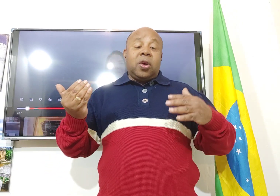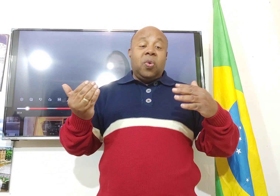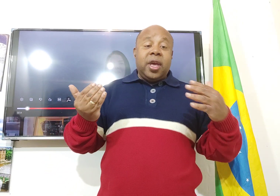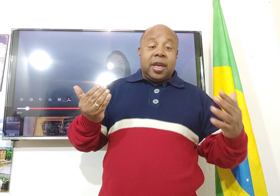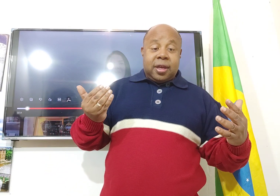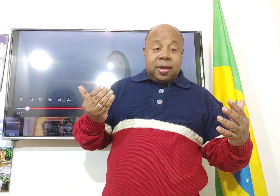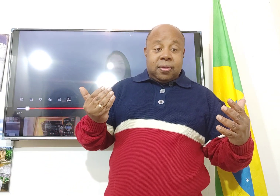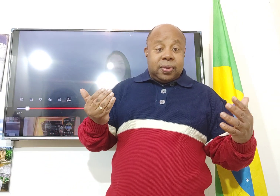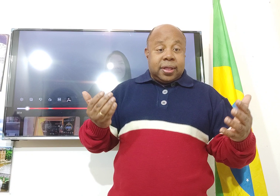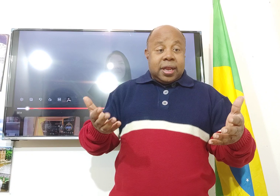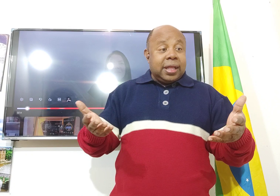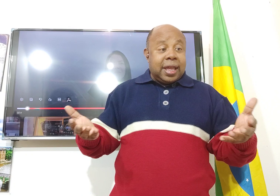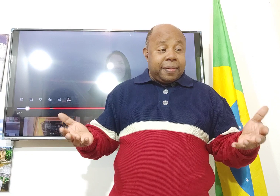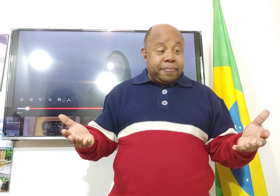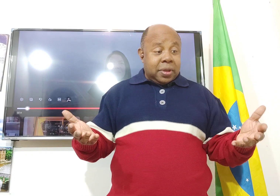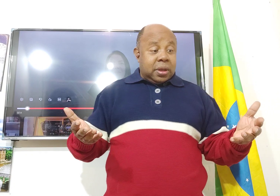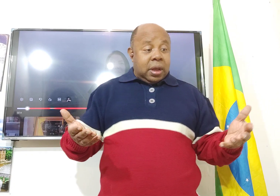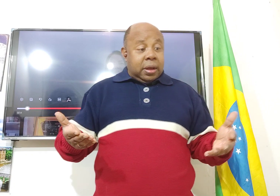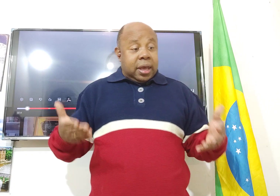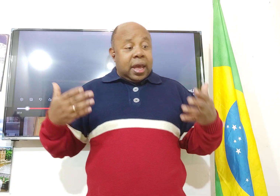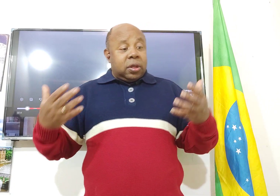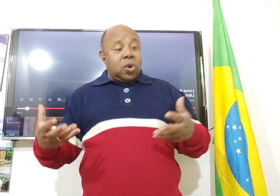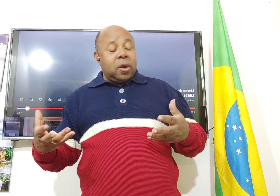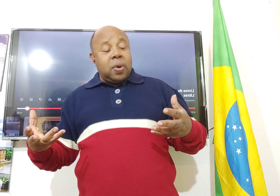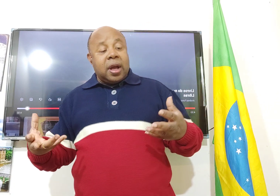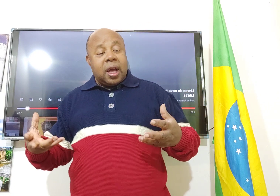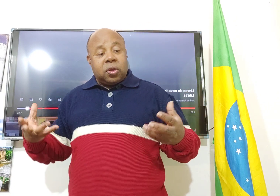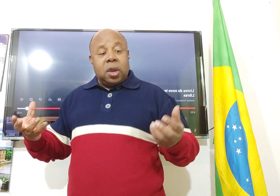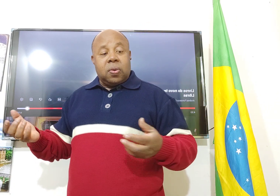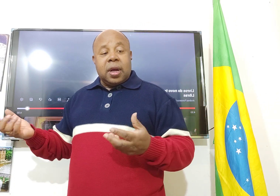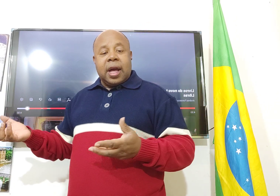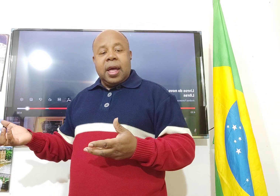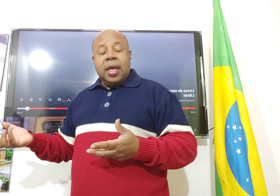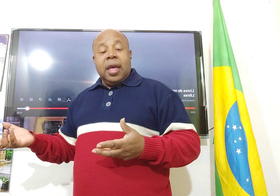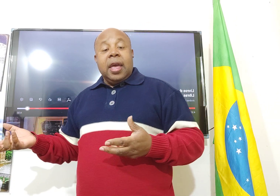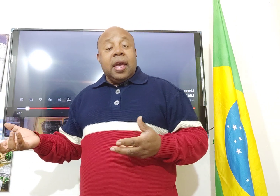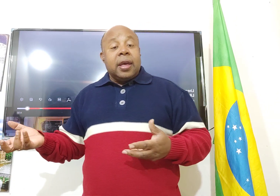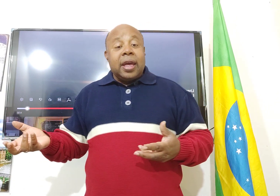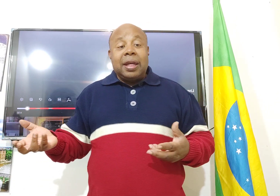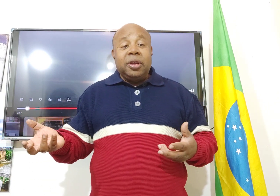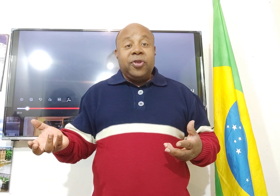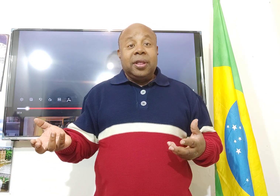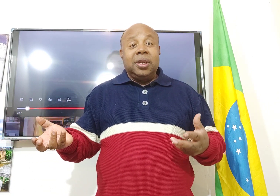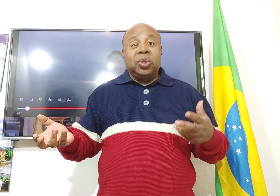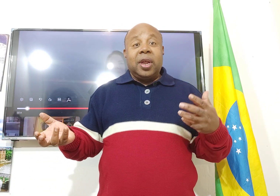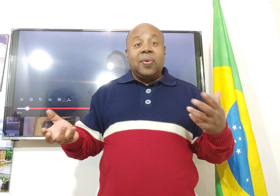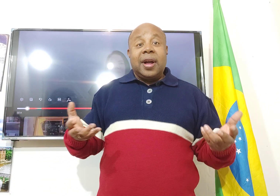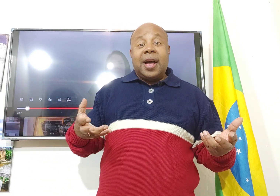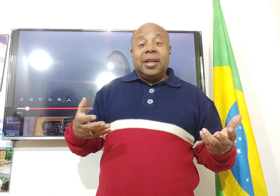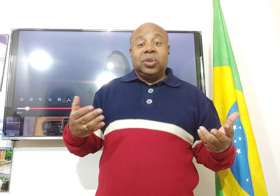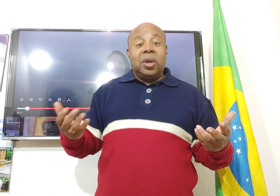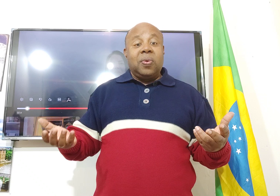com E. Não sei se ainda tem. O que é a história com H? A história com H, quem sabe a diferença de história com H e história com